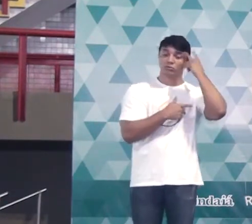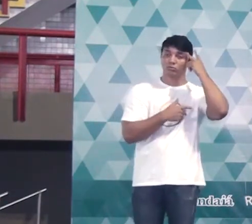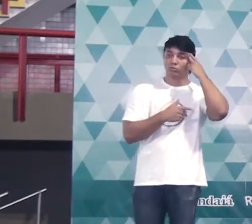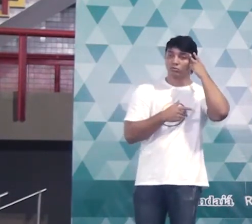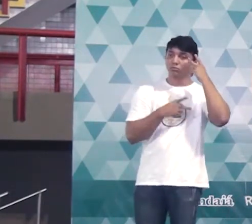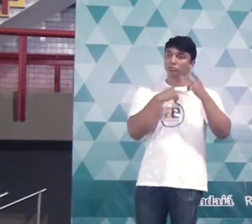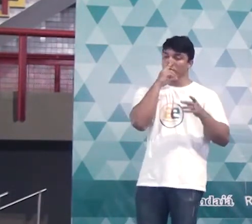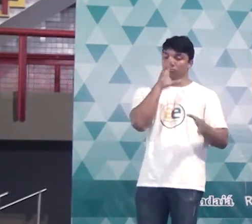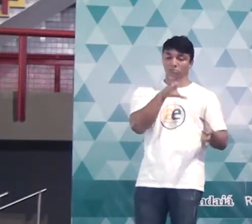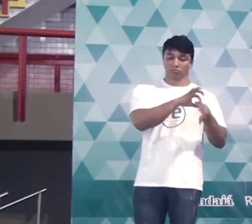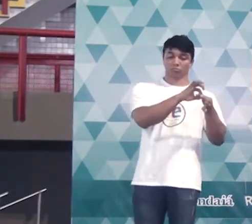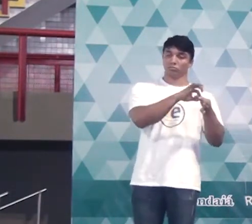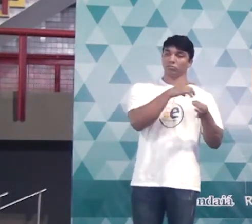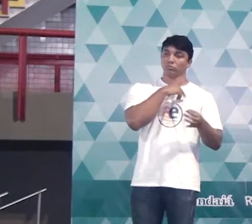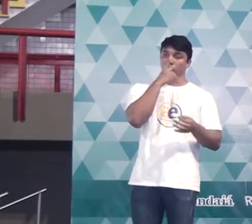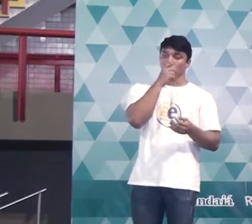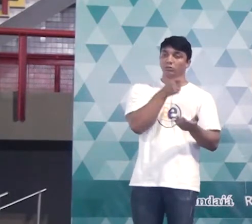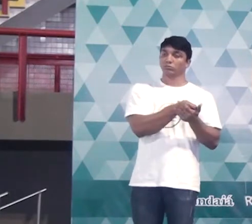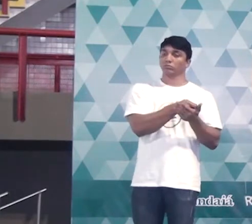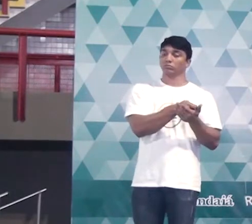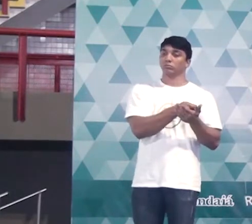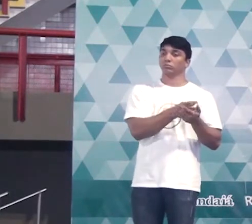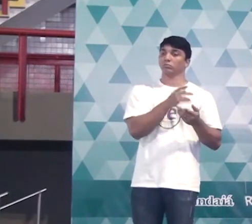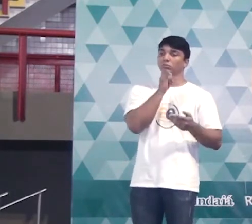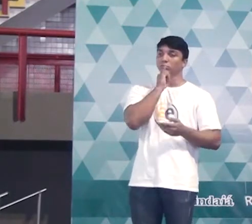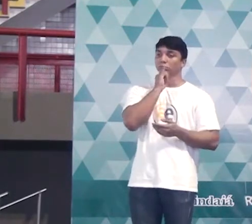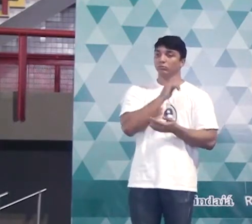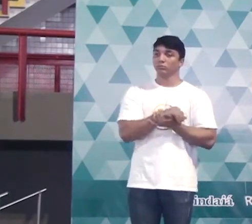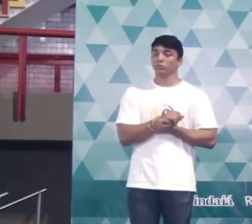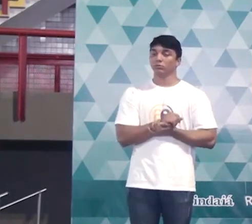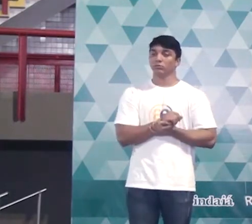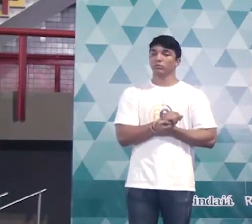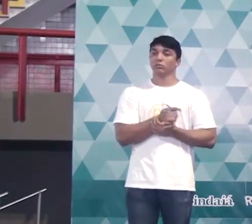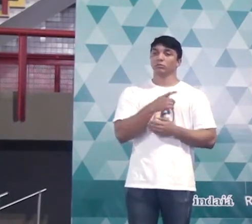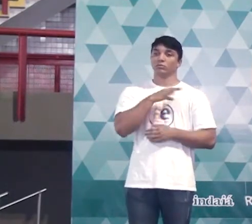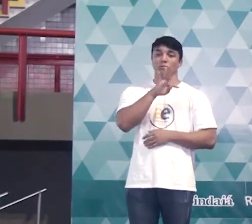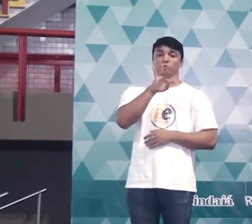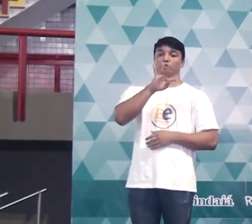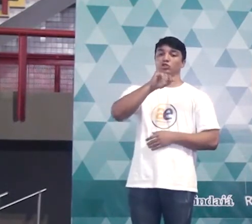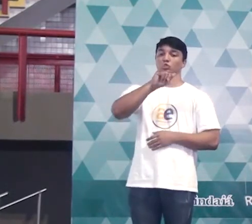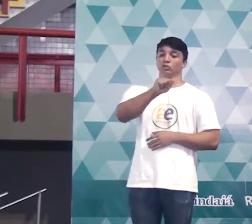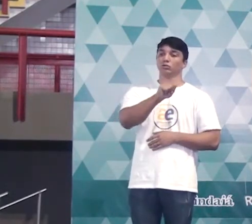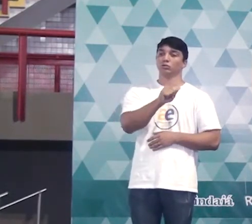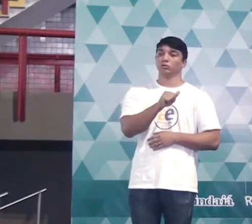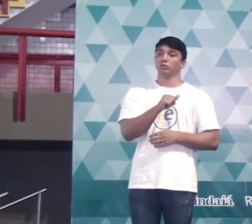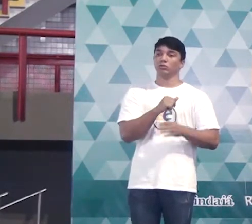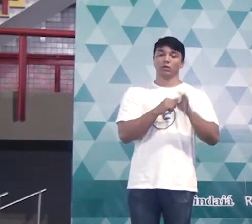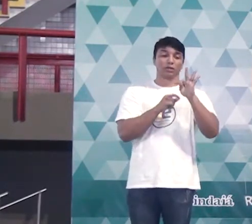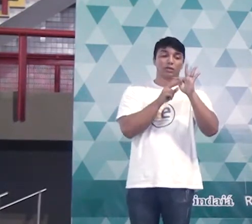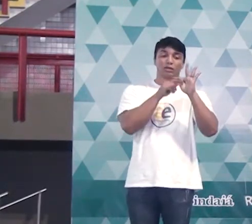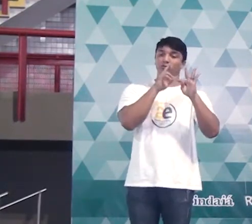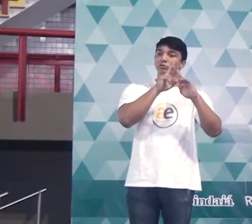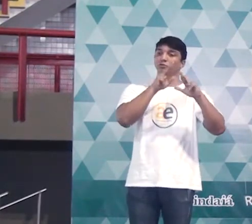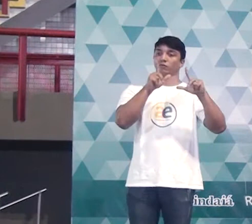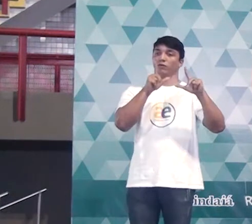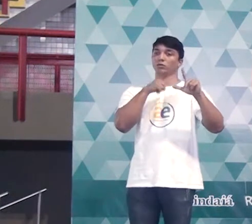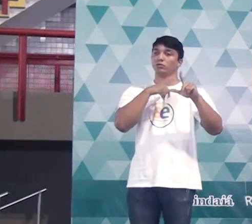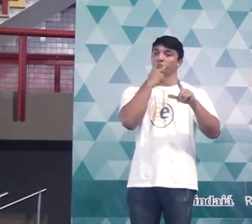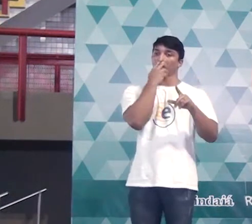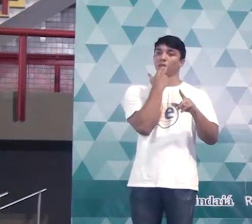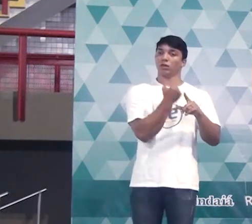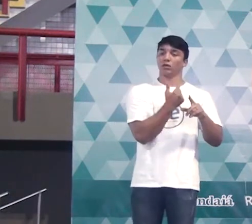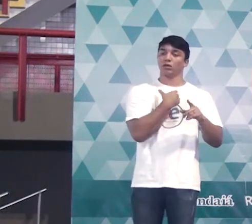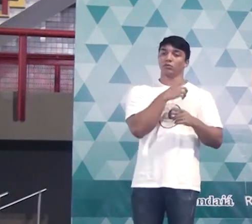tornam oclusivos, se tornam secos. Por exemplo, lá não se diz tia, Se diz tia, não